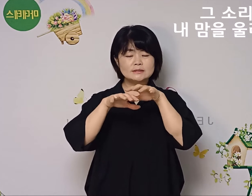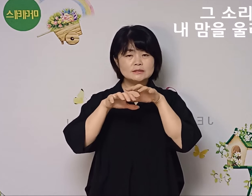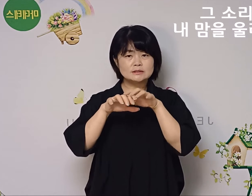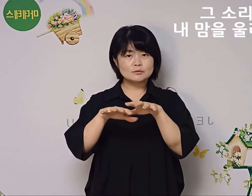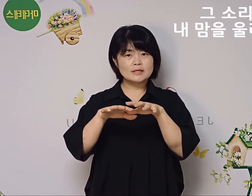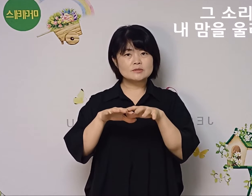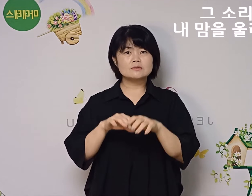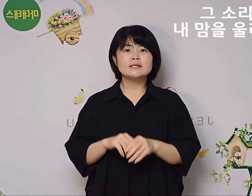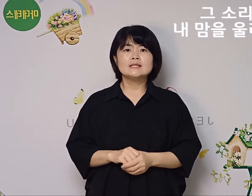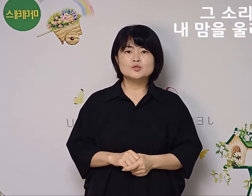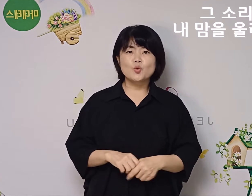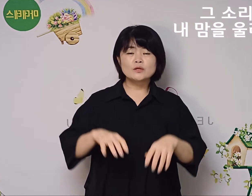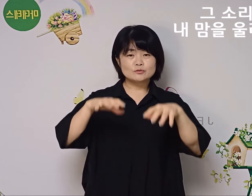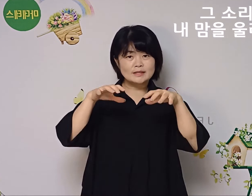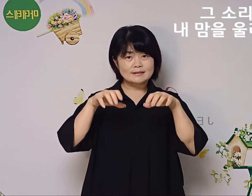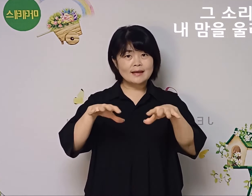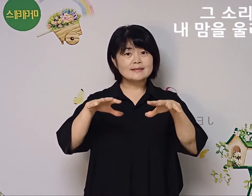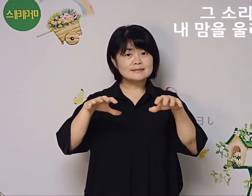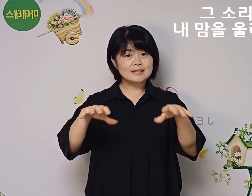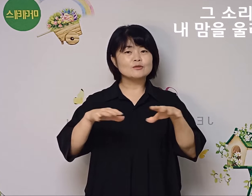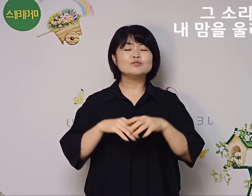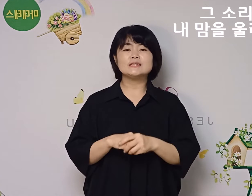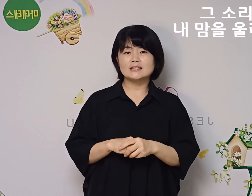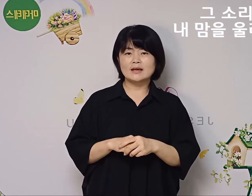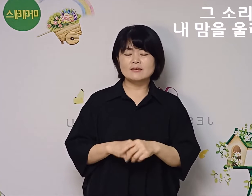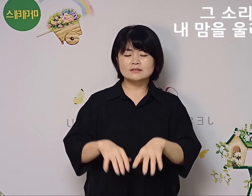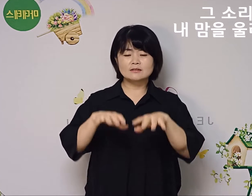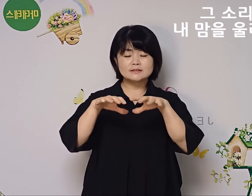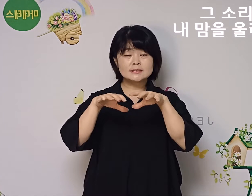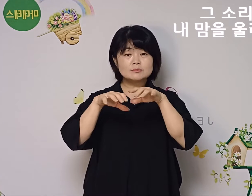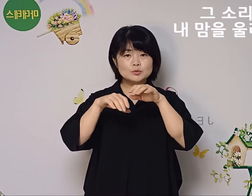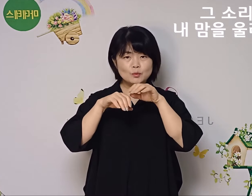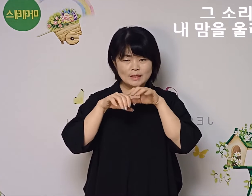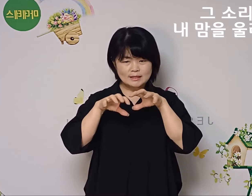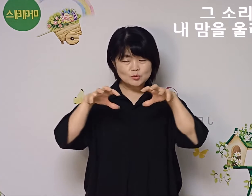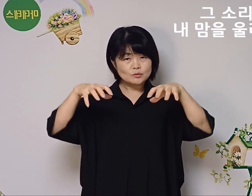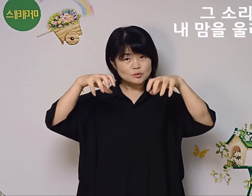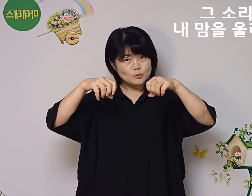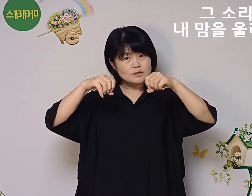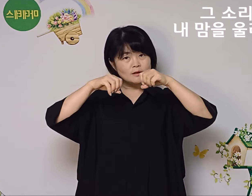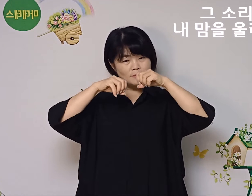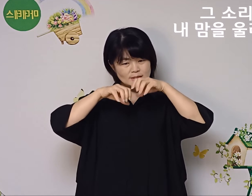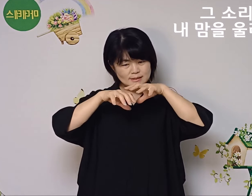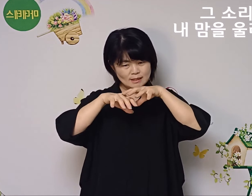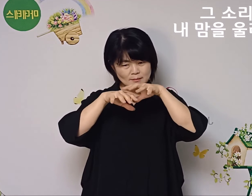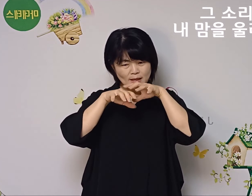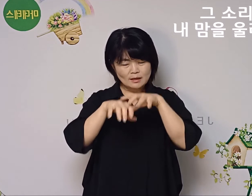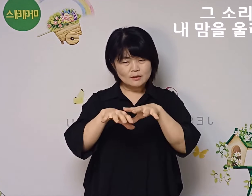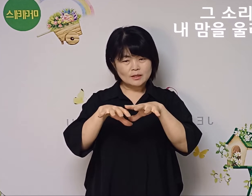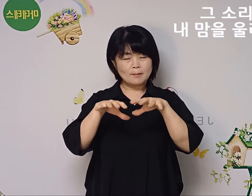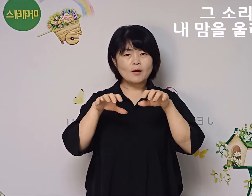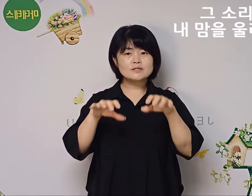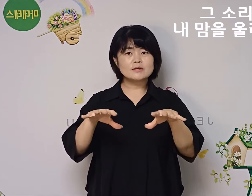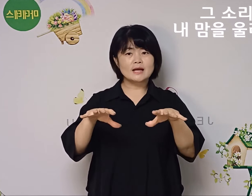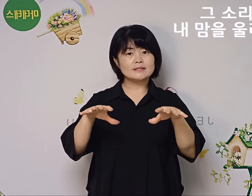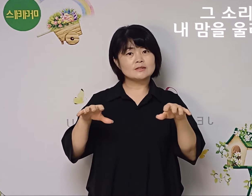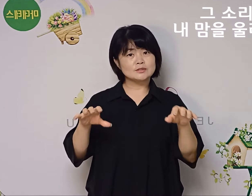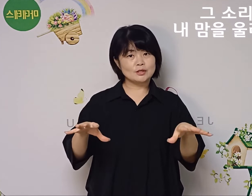울리다는 왜 종이 우리가 댕댕 울리잖아요. 그런 느낌으로 약간 손을 종처럼 하신 다음에 이렇게 퍼져나가는 것처럼.